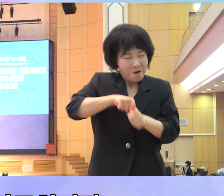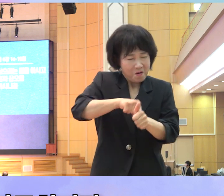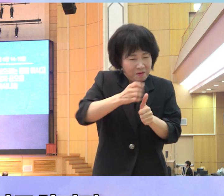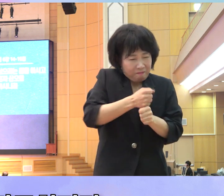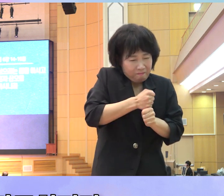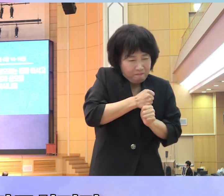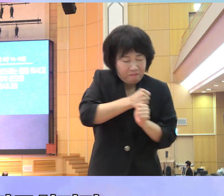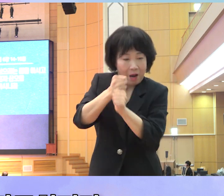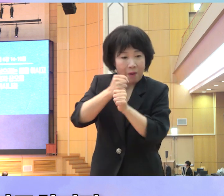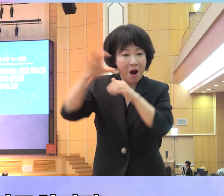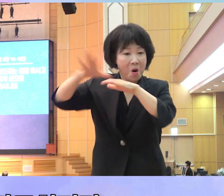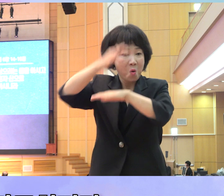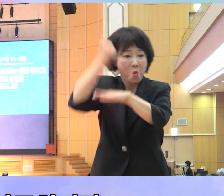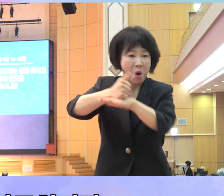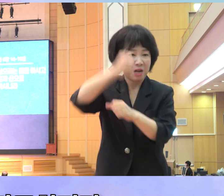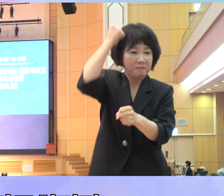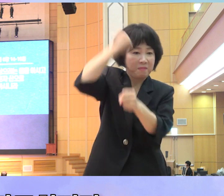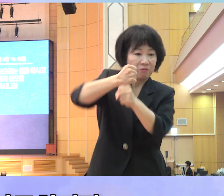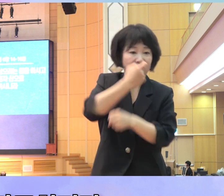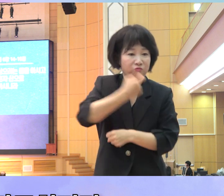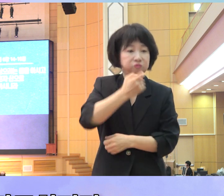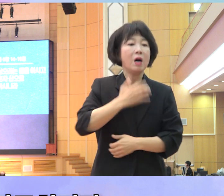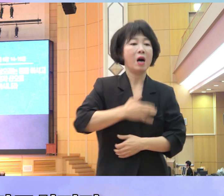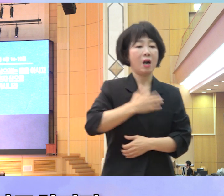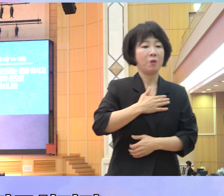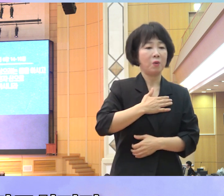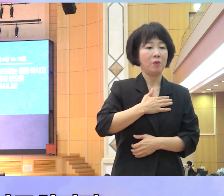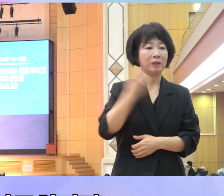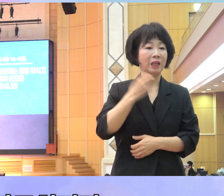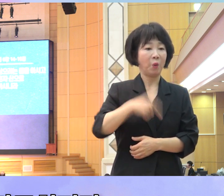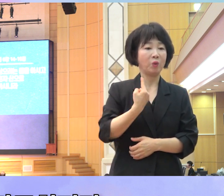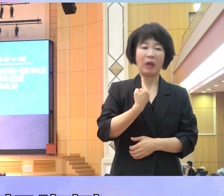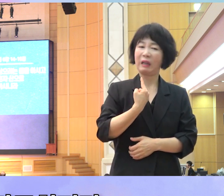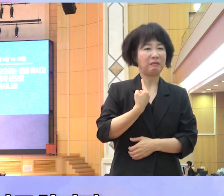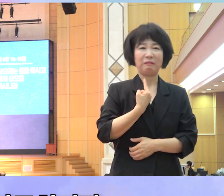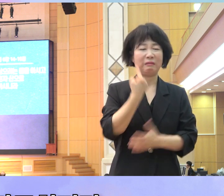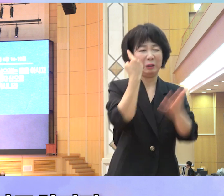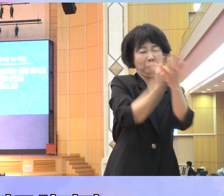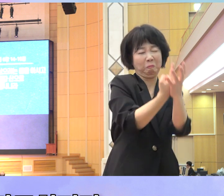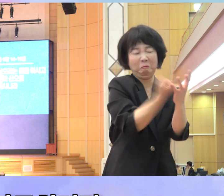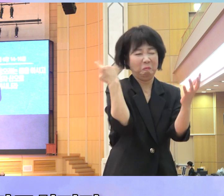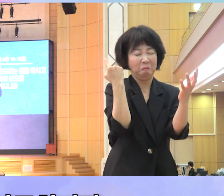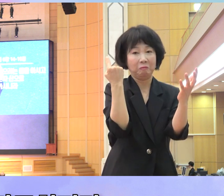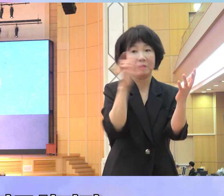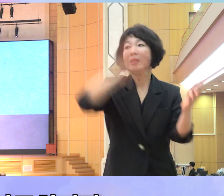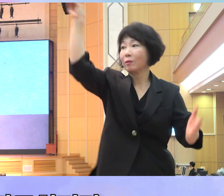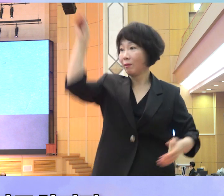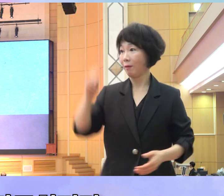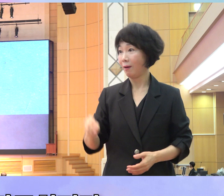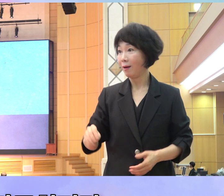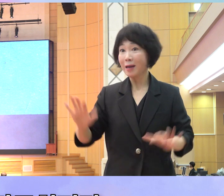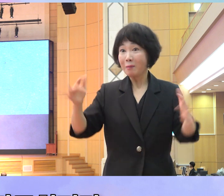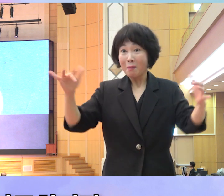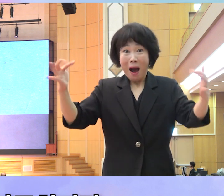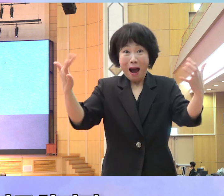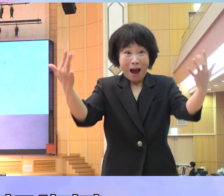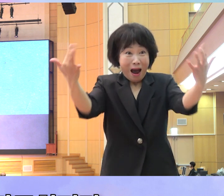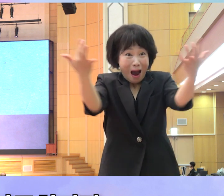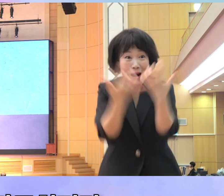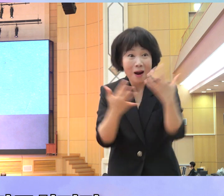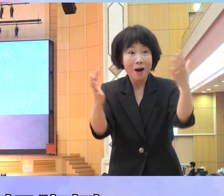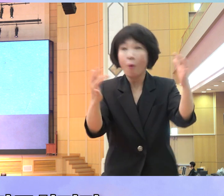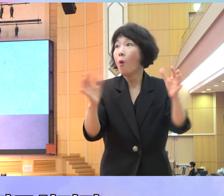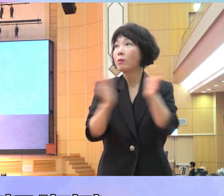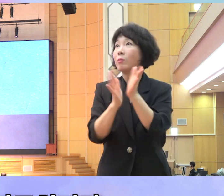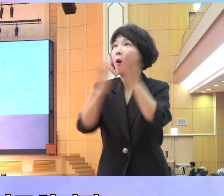삼으려고요? 임금 삼으려는 줄 아시고 다시 혼자 산으로 떠나가셔. 그러니까 막 사람들이 와, 진짜 이스라엘 정말 왕이다,